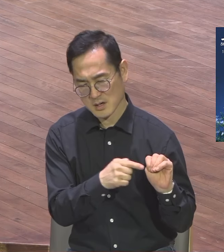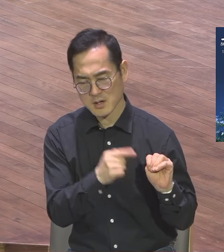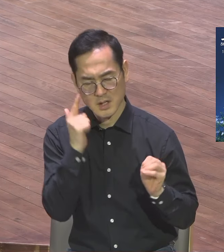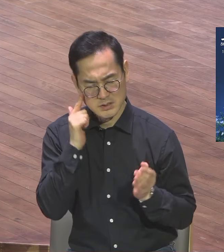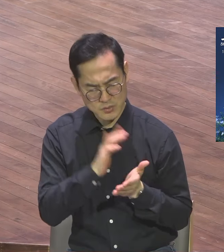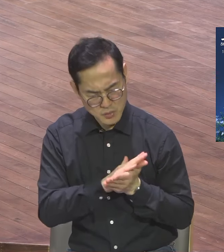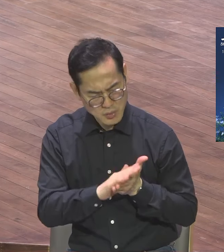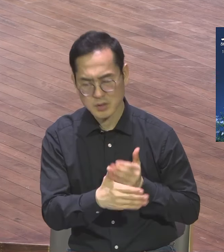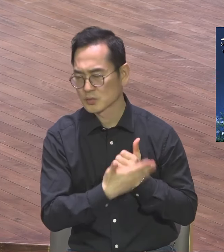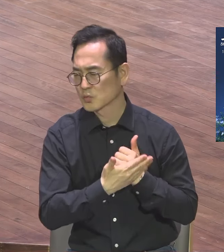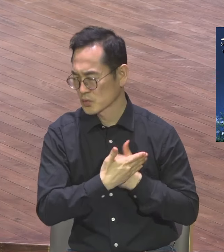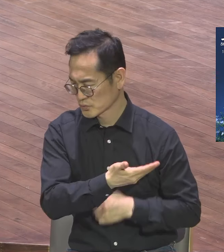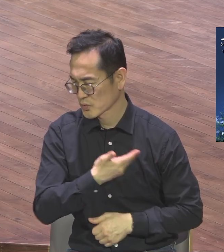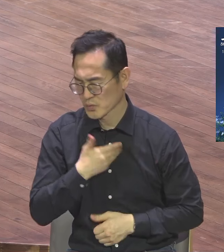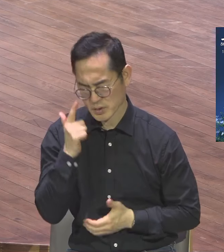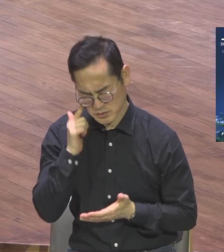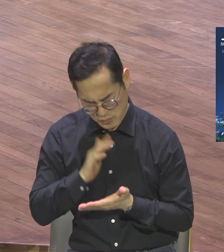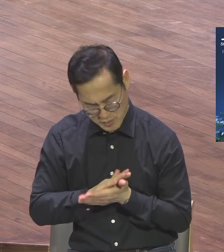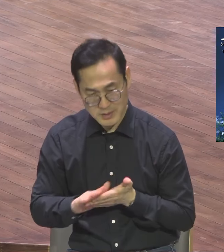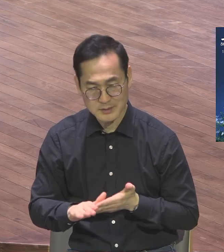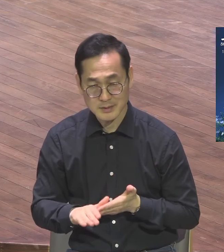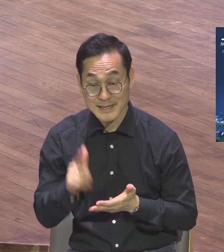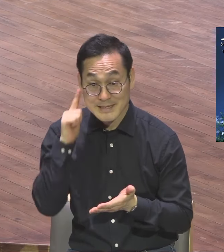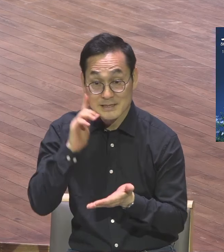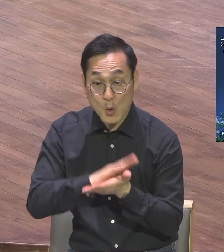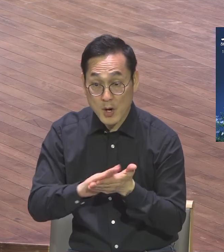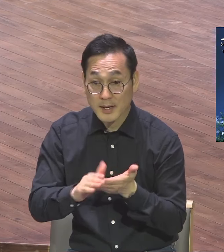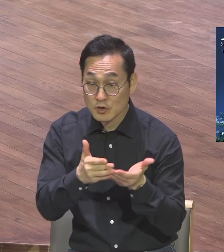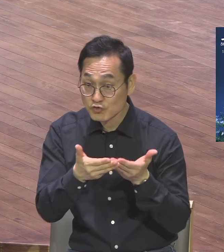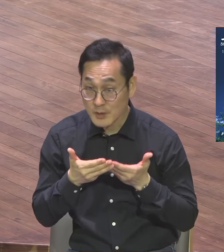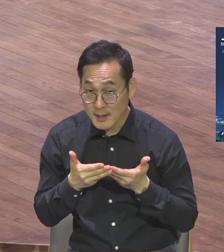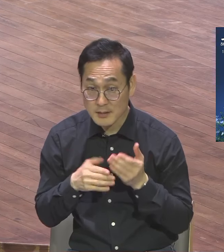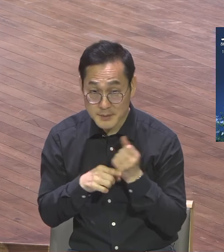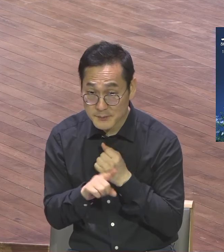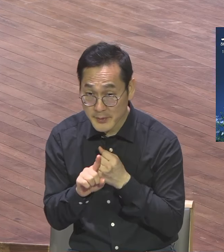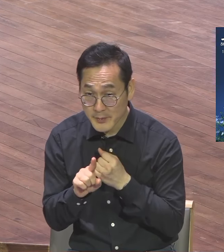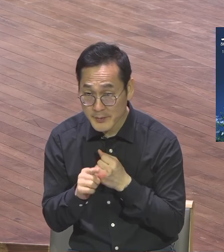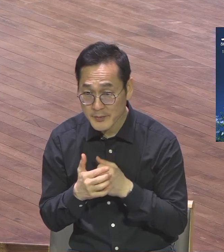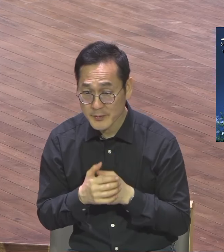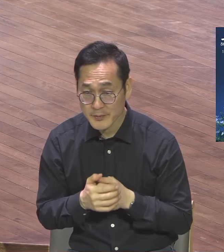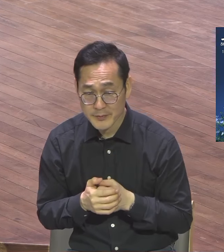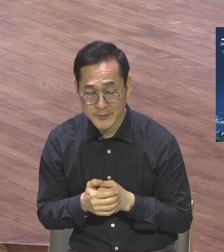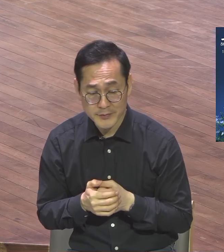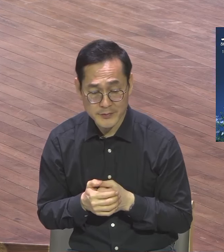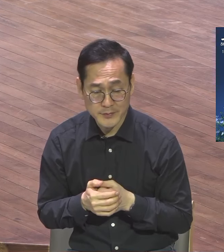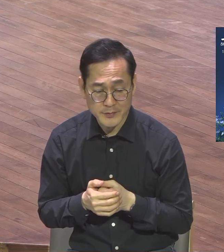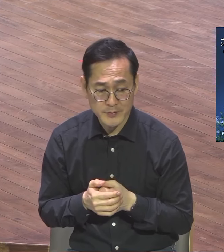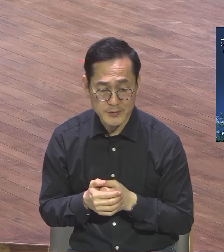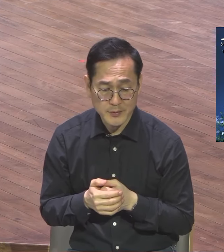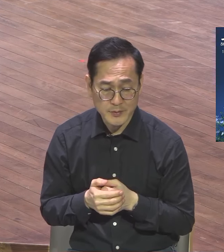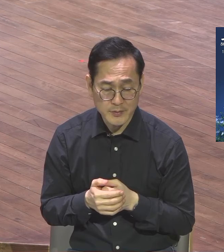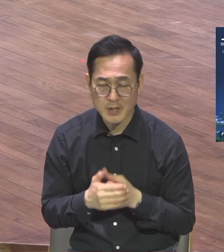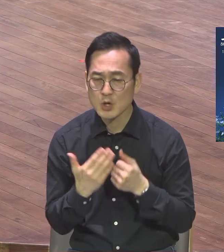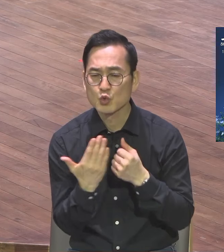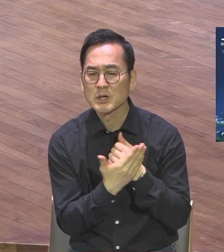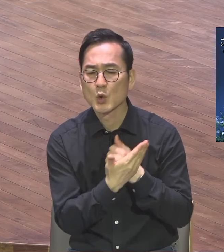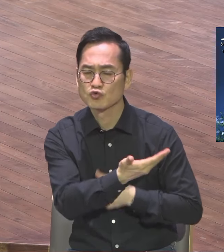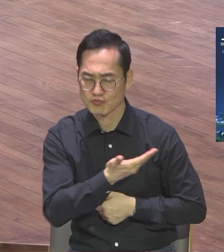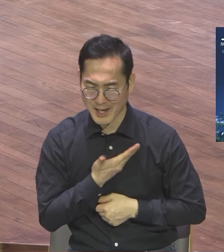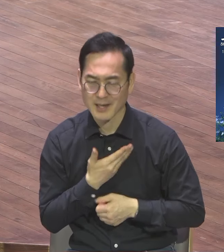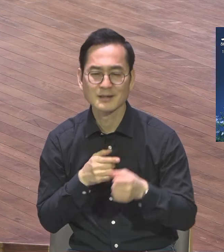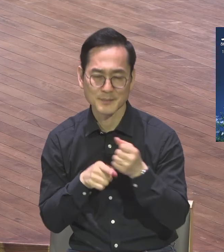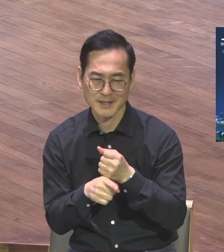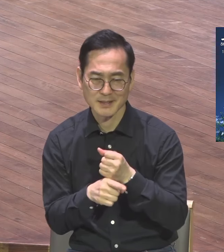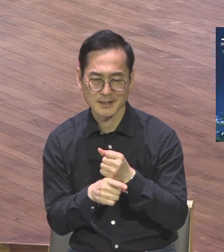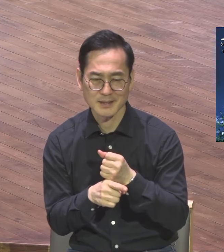이들이 나를 시원하게 했다. 여기서 시원하게 했다 이 말은요, 무슨 뜻인가 하니까 위로를 주었다,